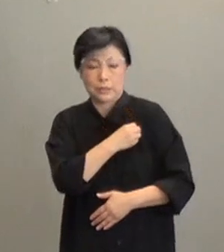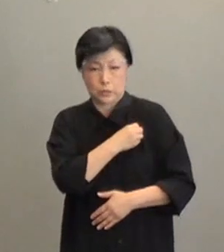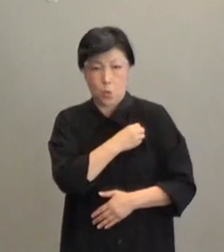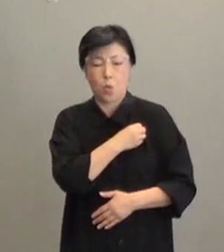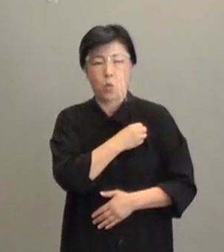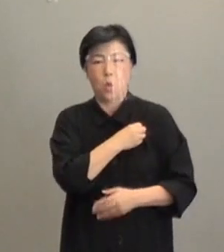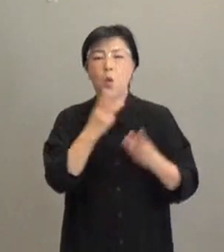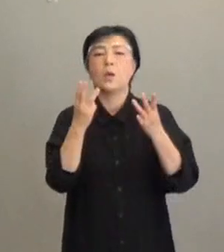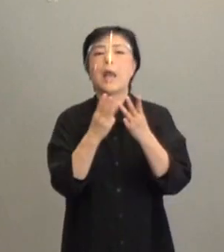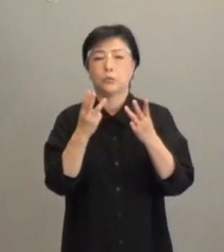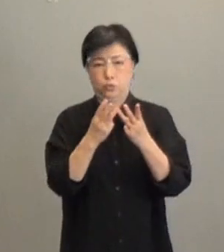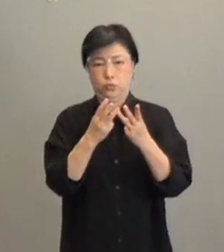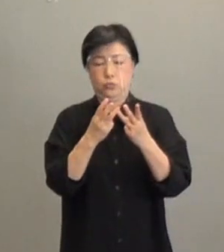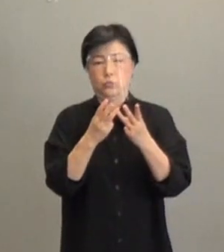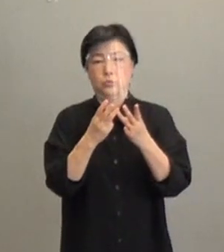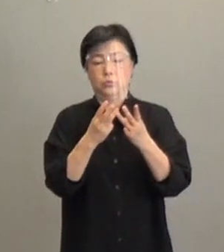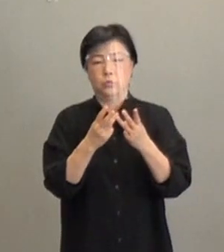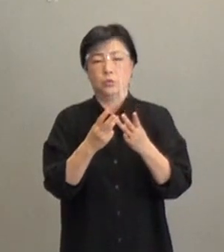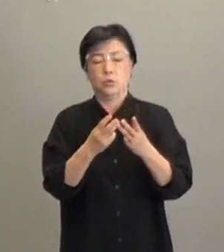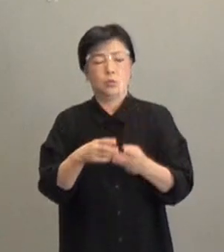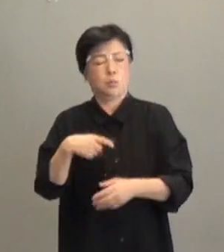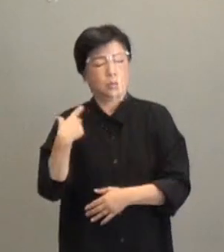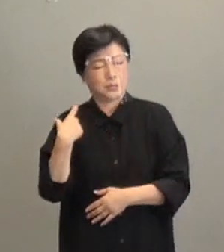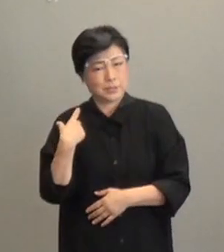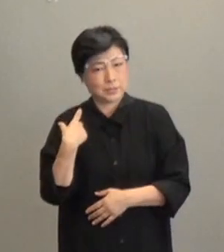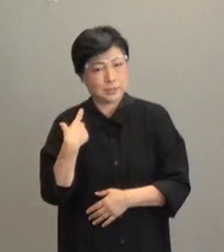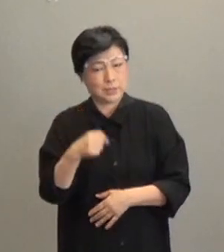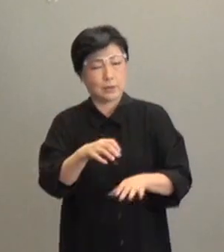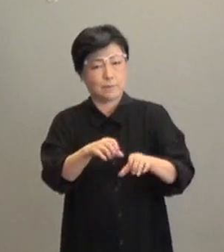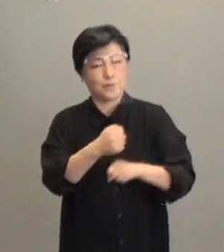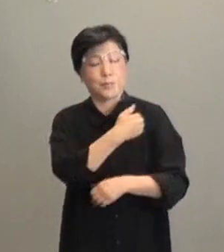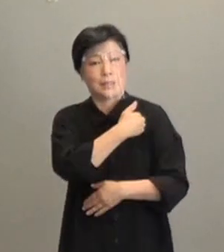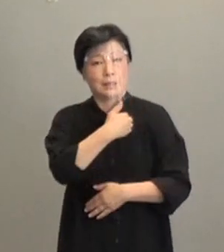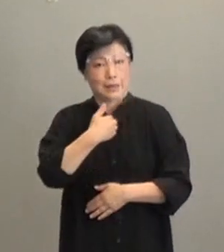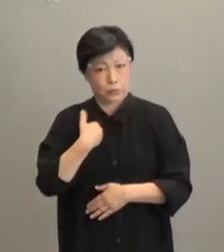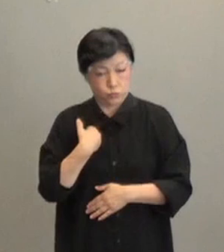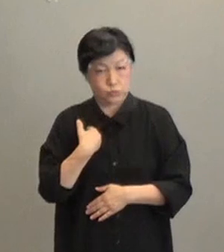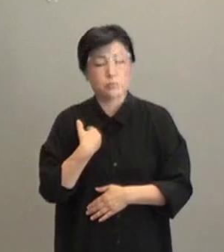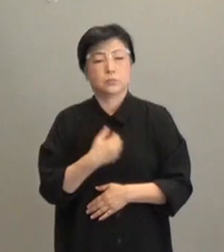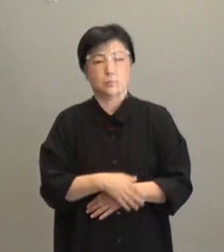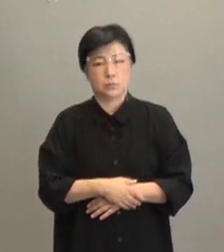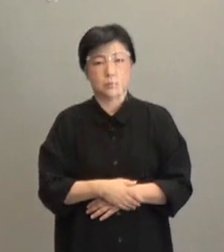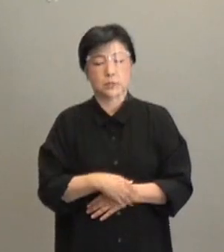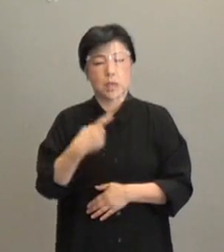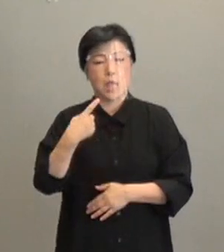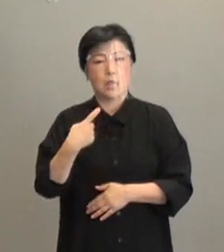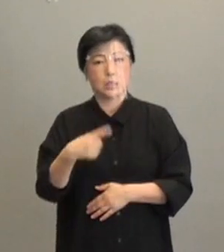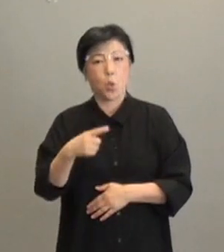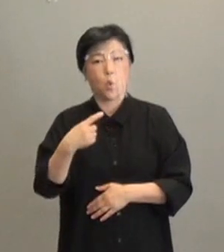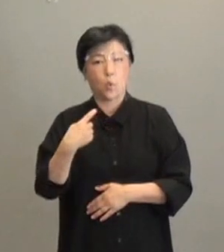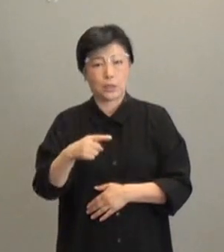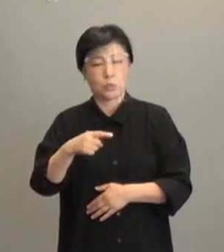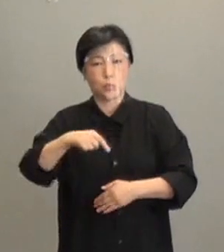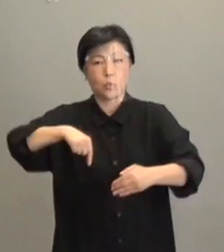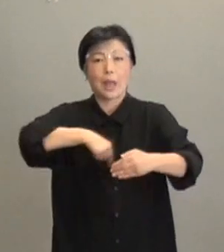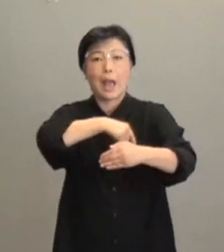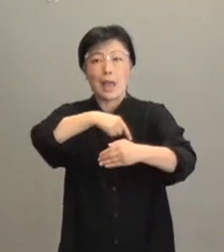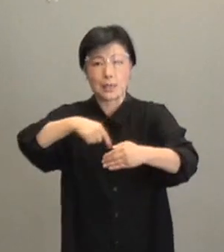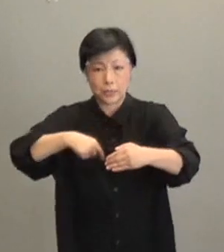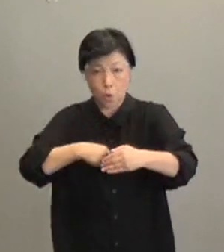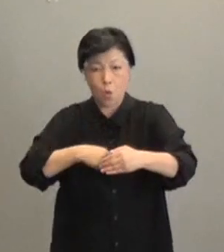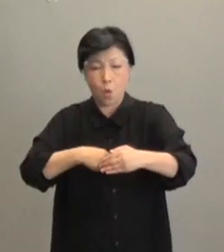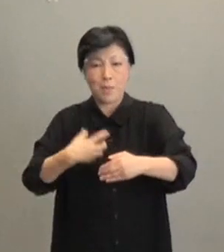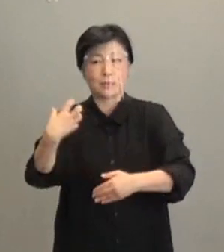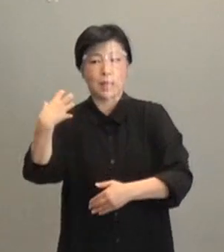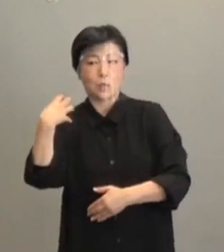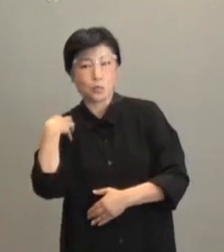ですよね、それがしっかり担保される部分だというふうに思っています。そういう意味では教育の内容とそれから教員の負担の軽減